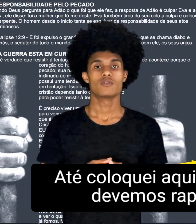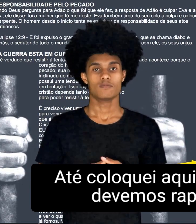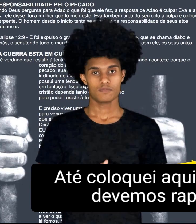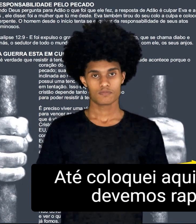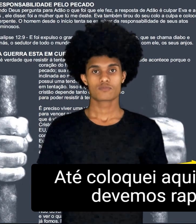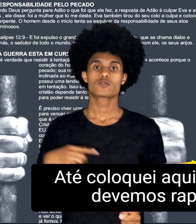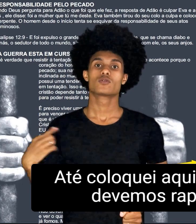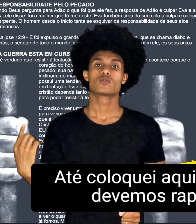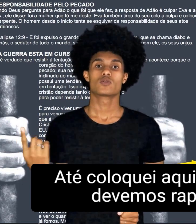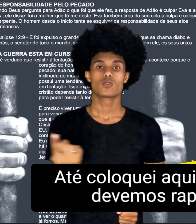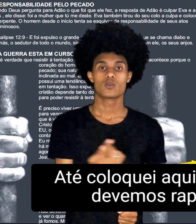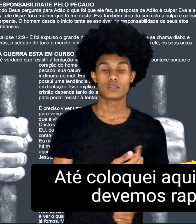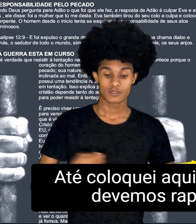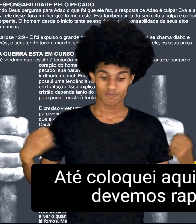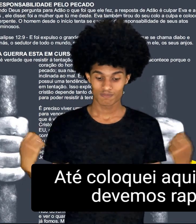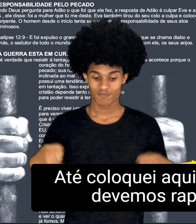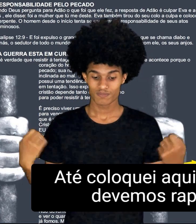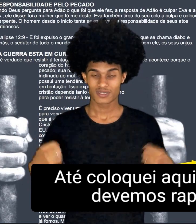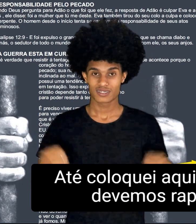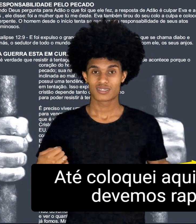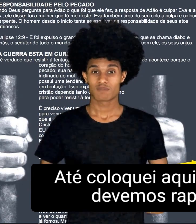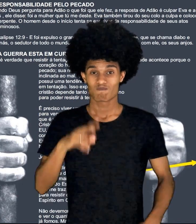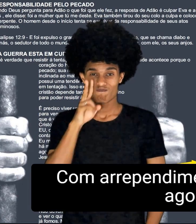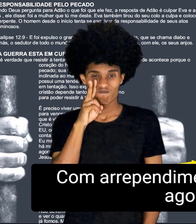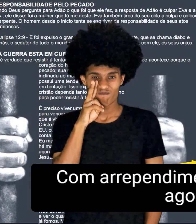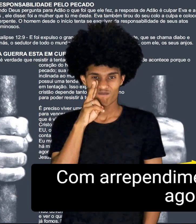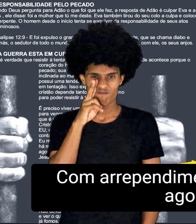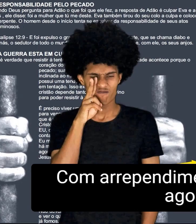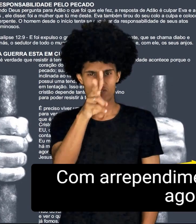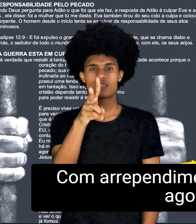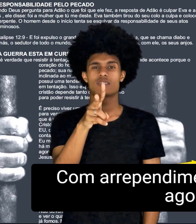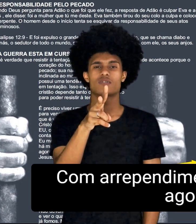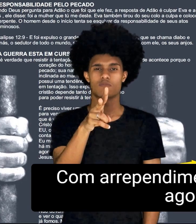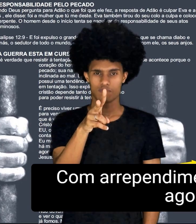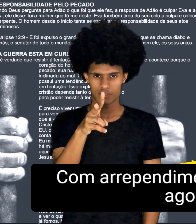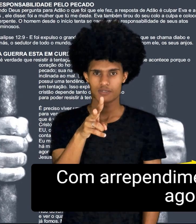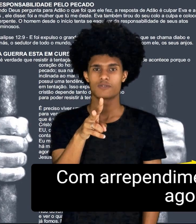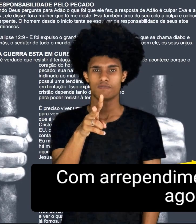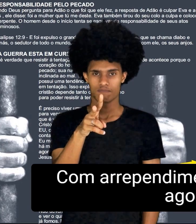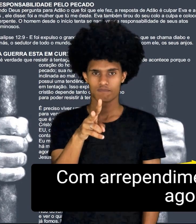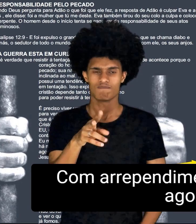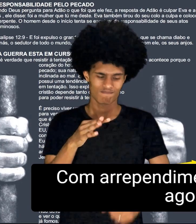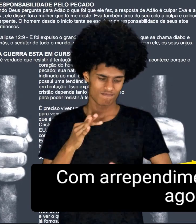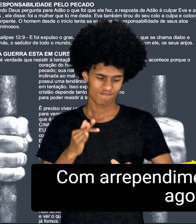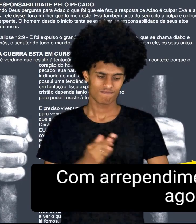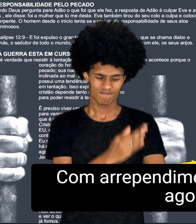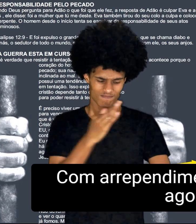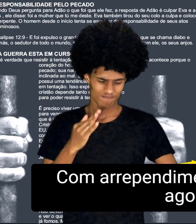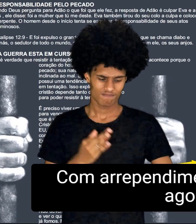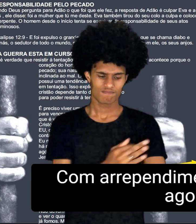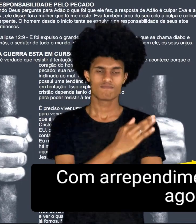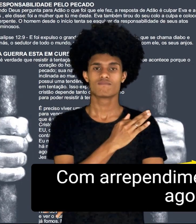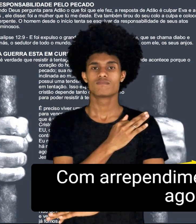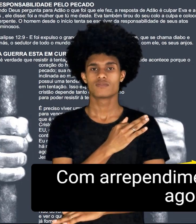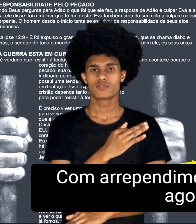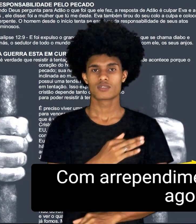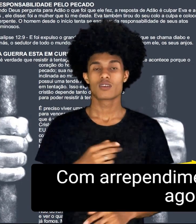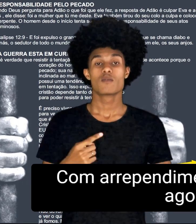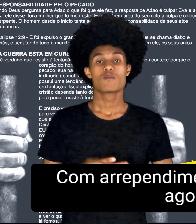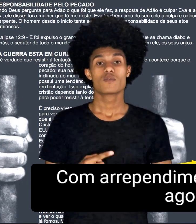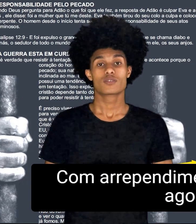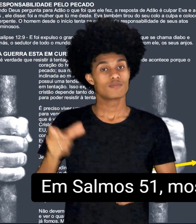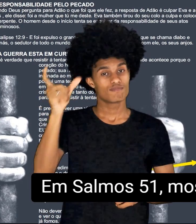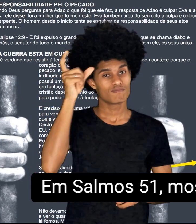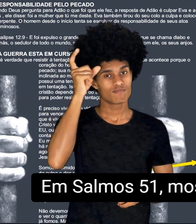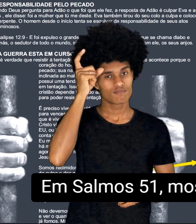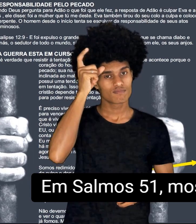quando o pecado ocorre, devemos rapidamente resolver isso com arrependimento. Olha só que lindo isso agora. Salmo 51. Em